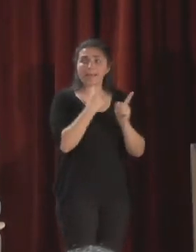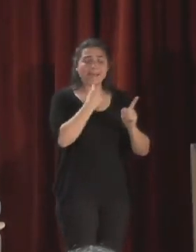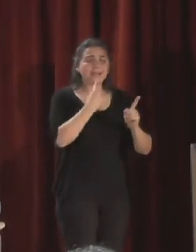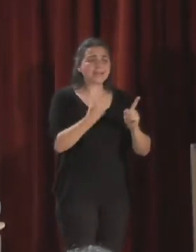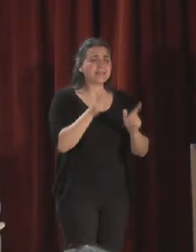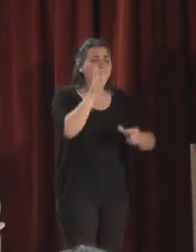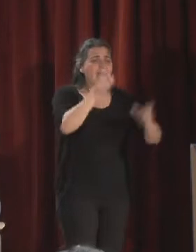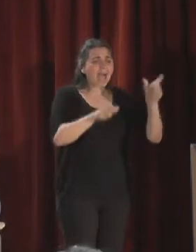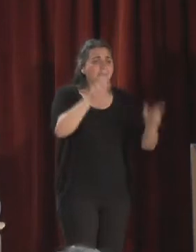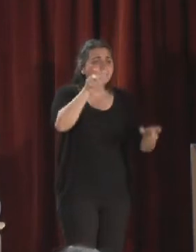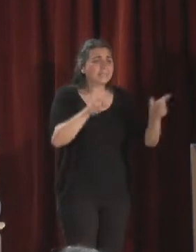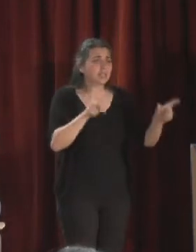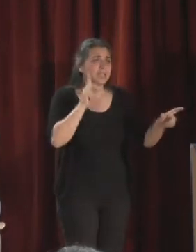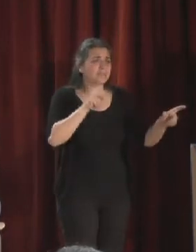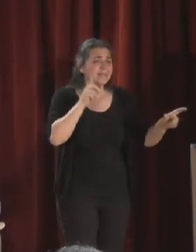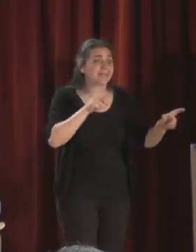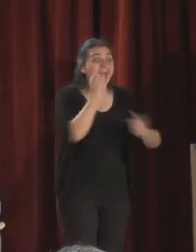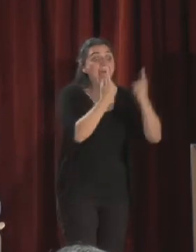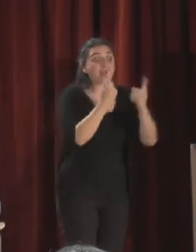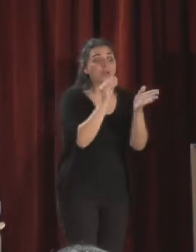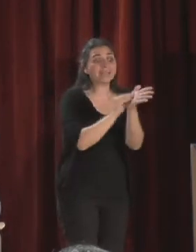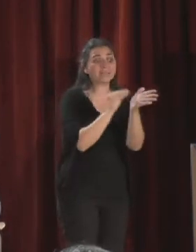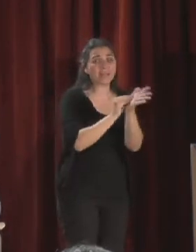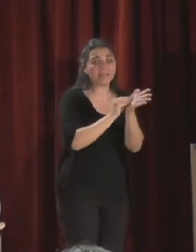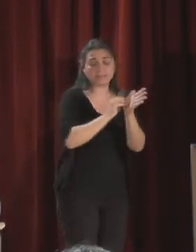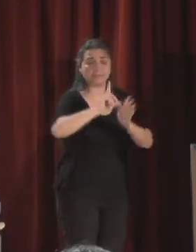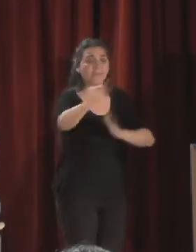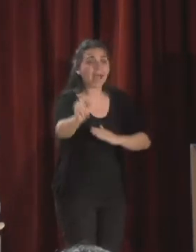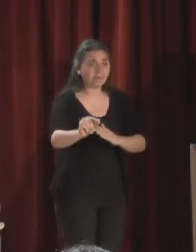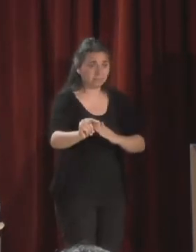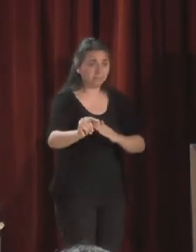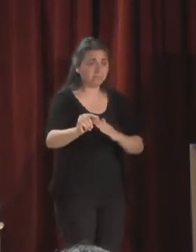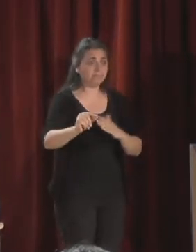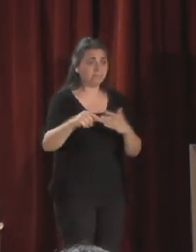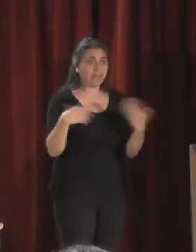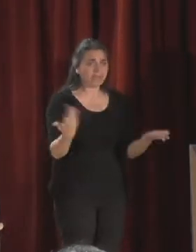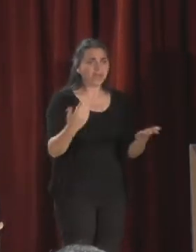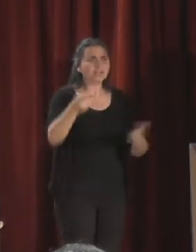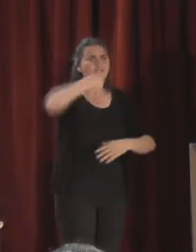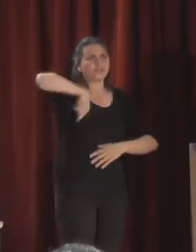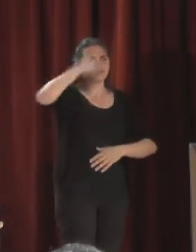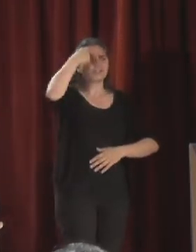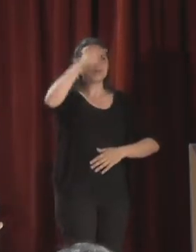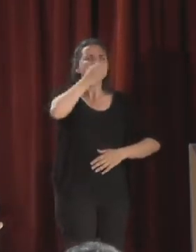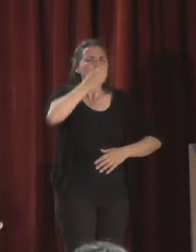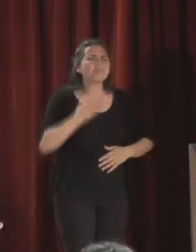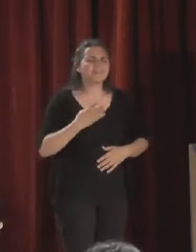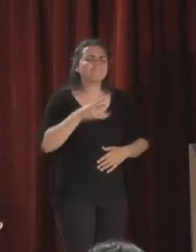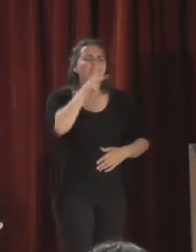moito tempo, pero ás veces vanse. Ben, en Vilalba sabemos ben do que estamos a falar.